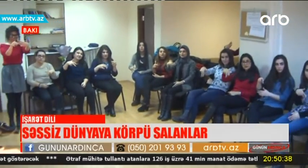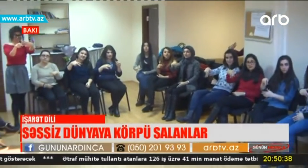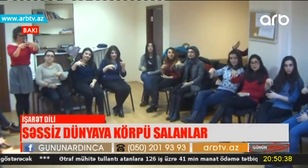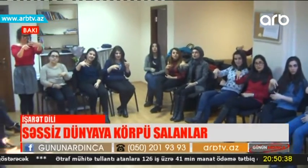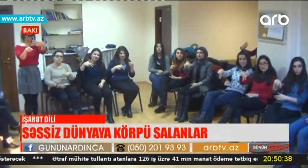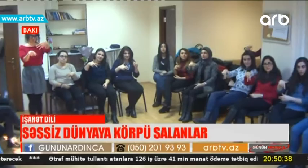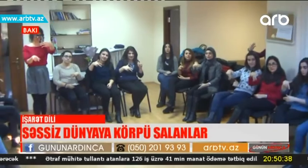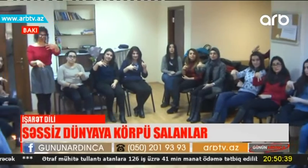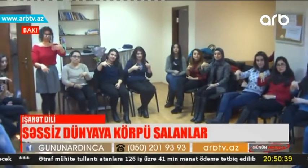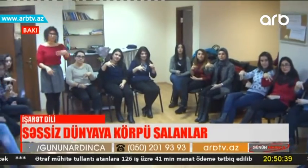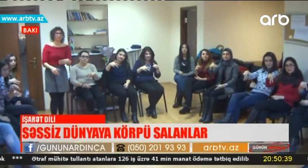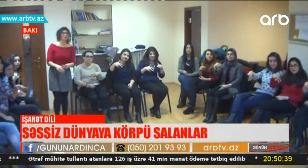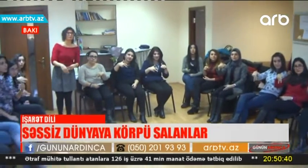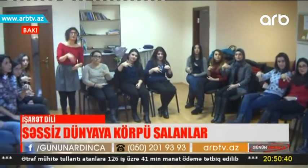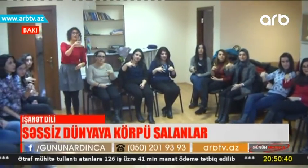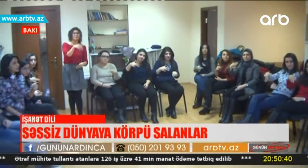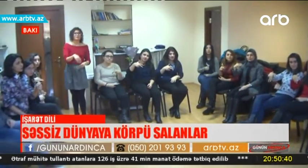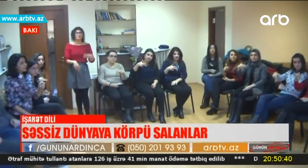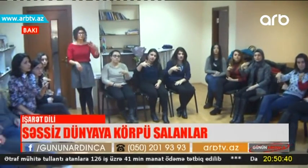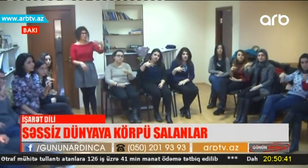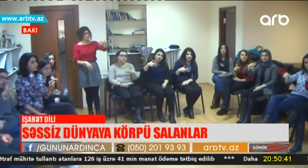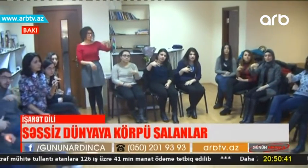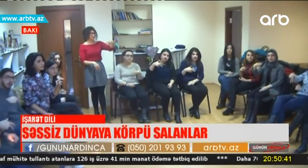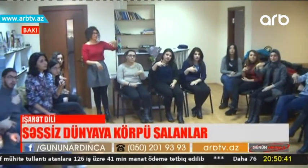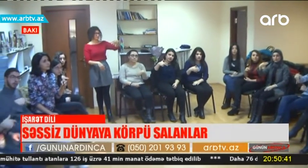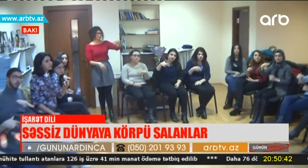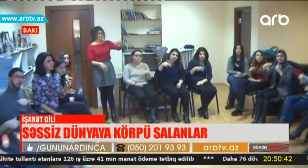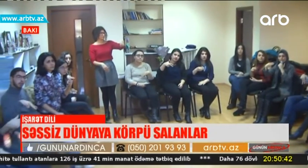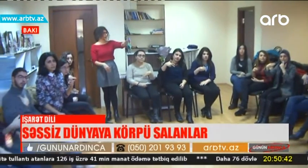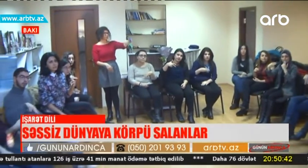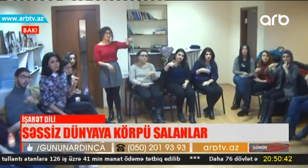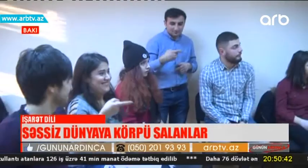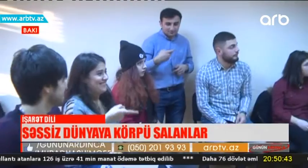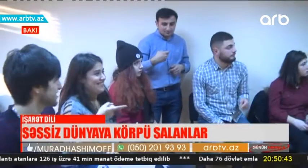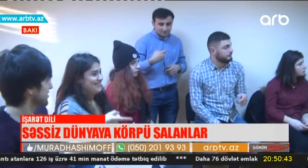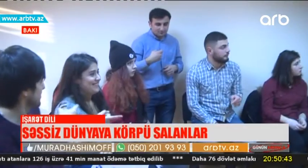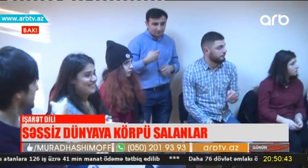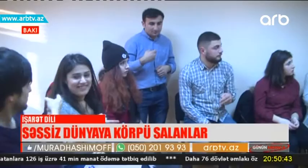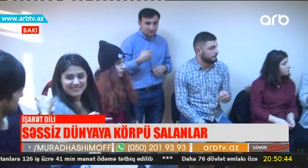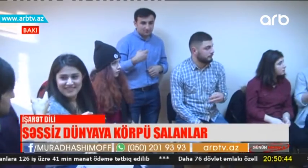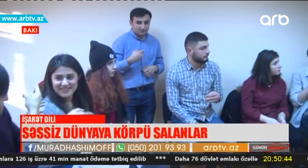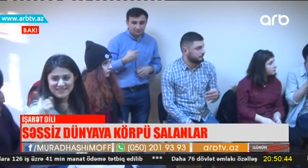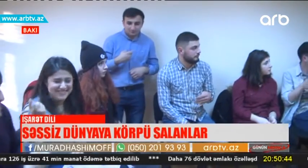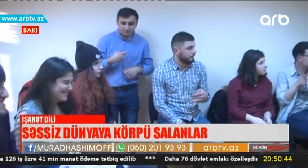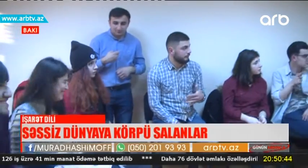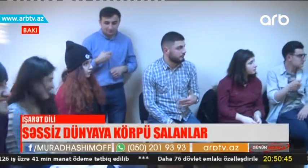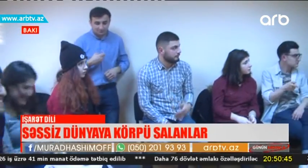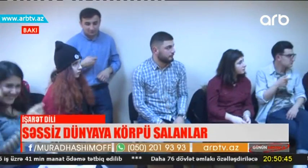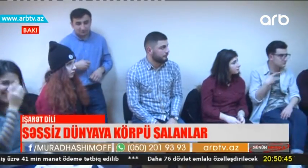duyğularıdır. Bizim duyğularımızdan daha güclü inkişaf eləyən duyğuları. Bugün eşitmə və nifq məhdudiyyətli insanlara